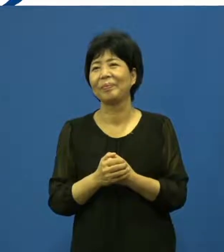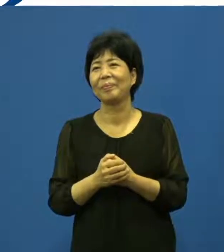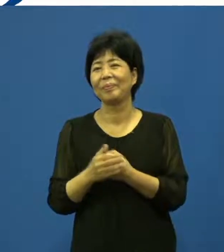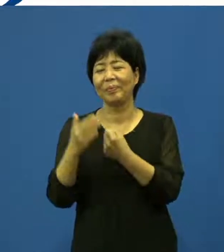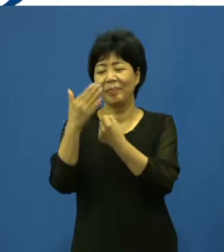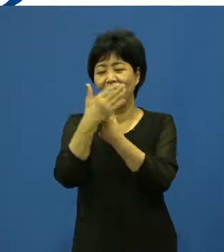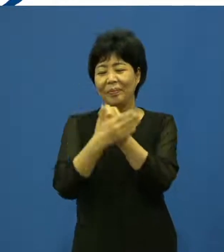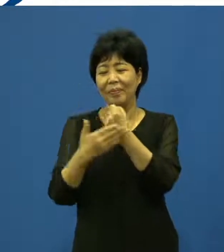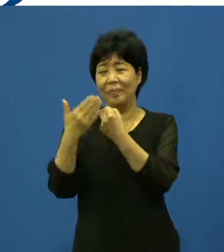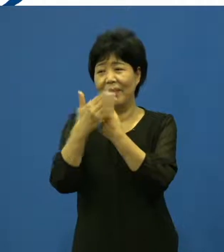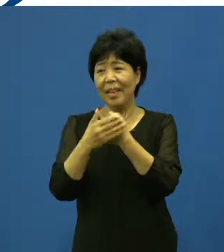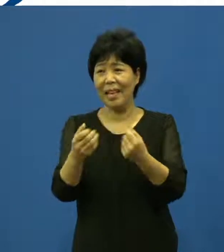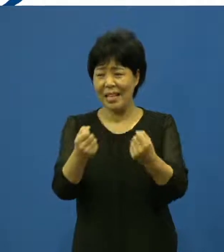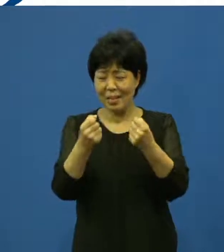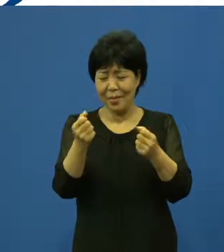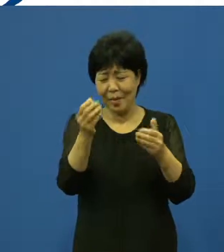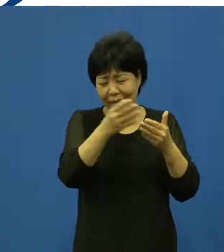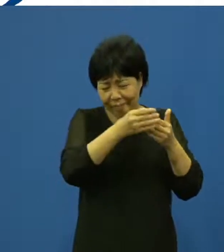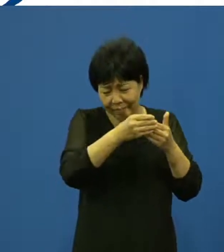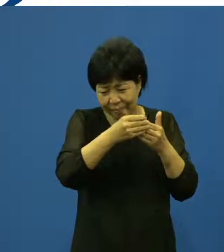힘에 이끌려서